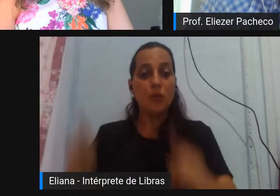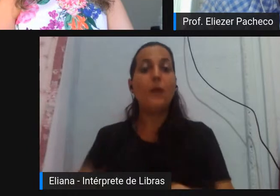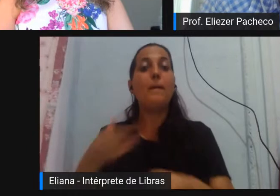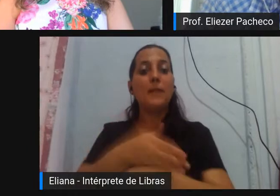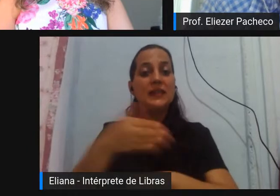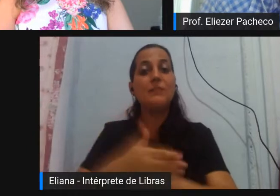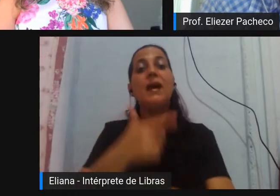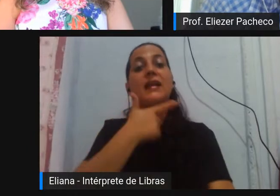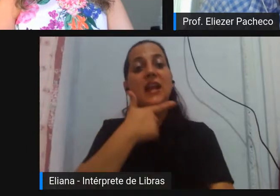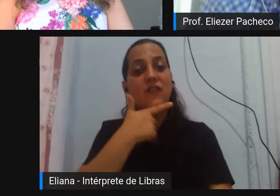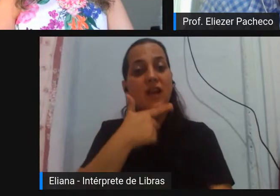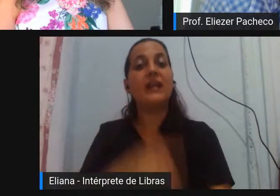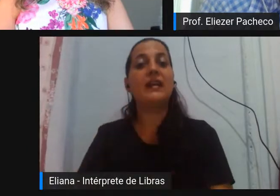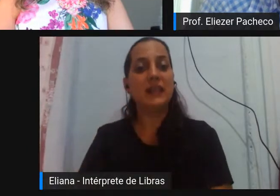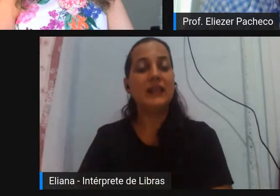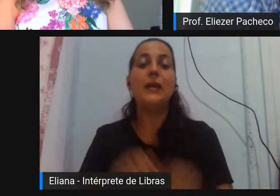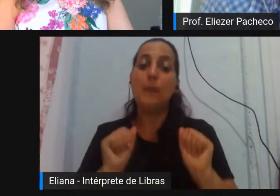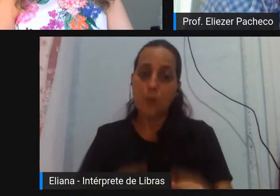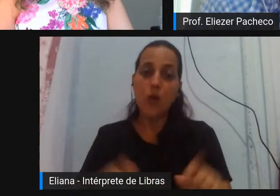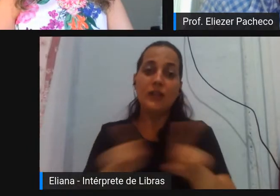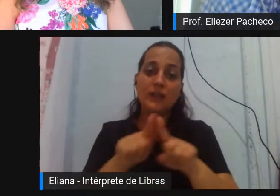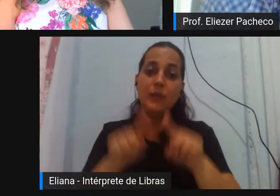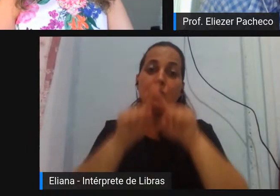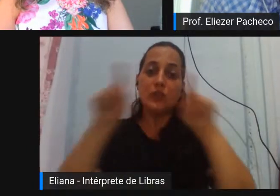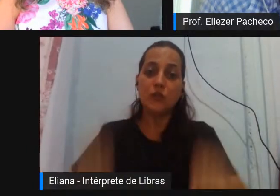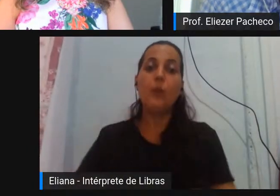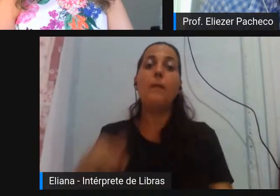do processo eleitoral do Instituto, desde que tenha a formação